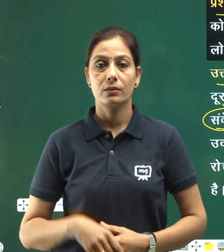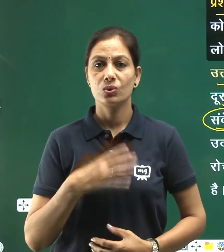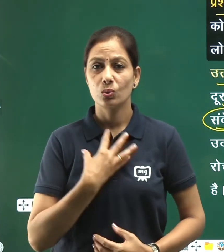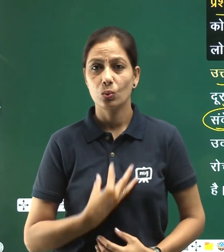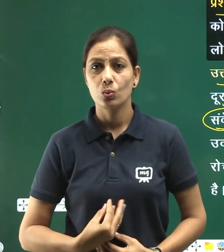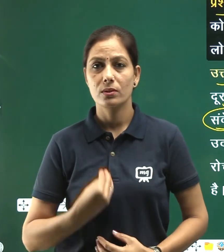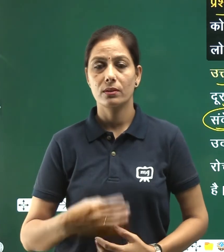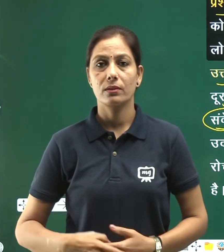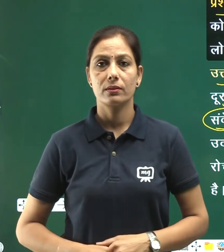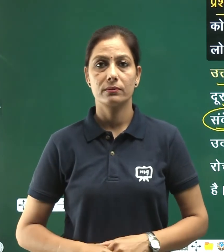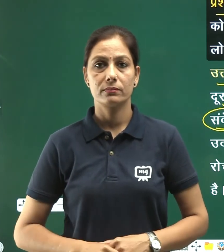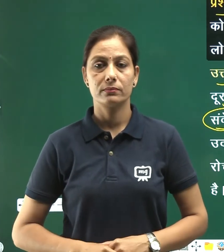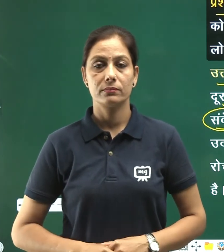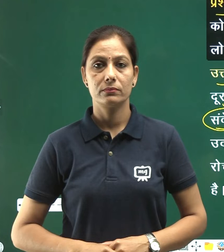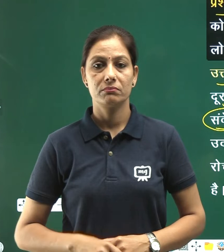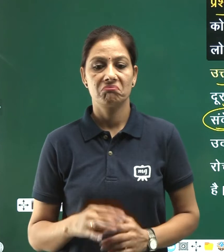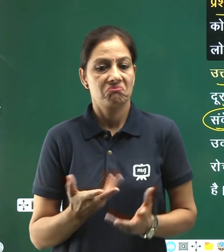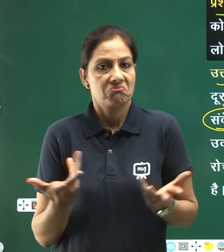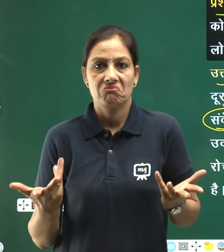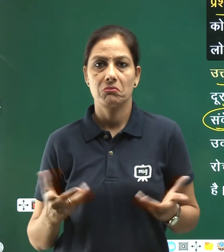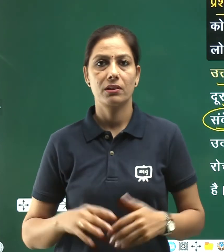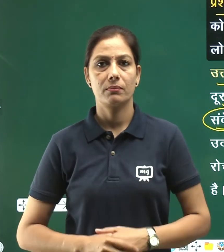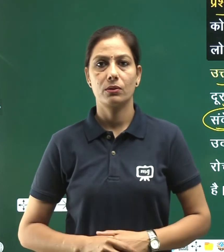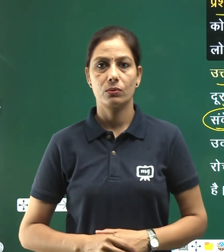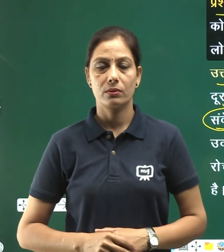पीड़ा से कोई मतलब नहीं होता।